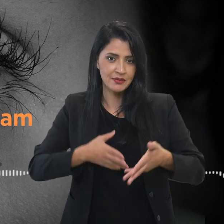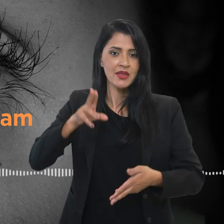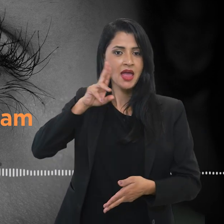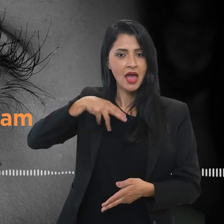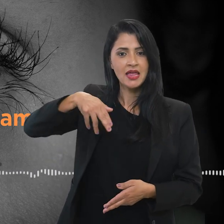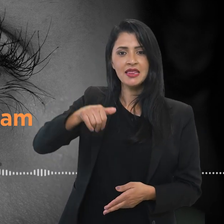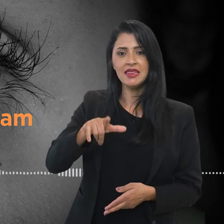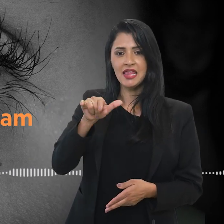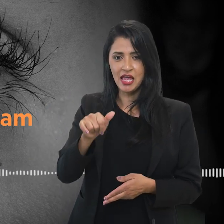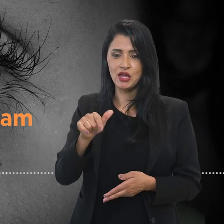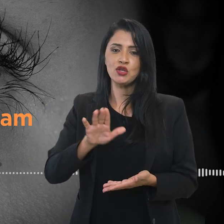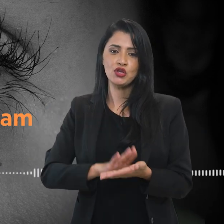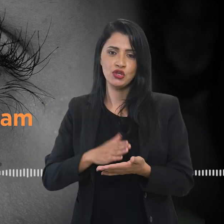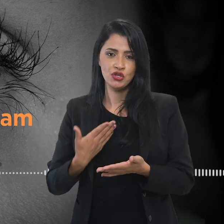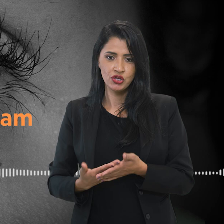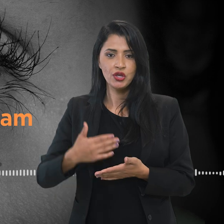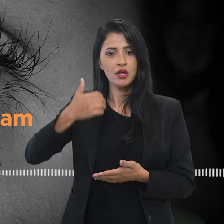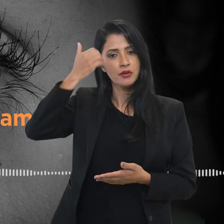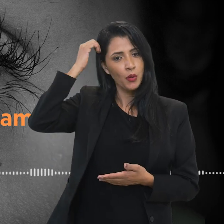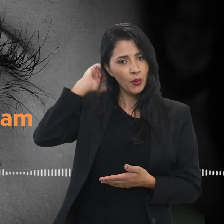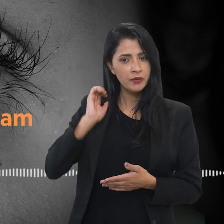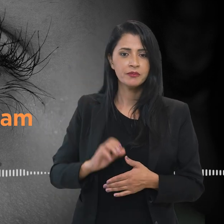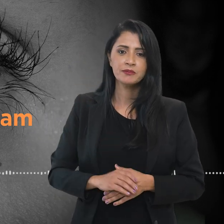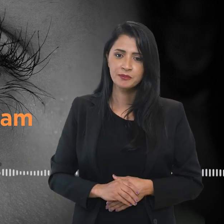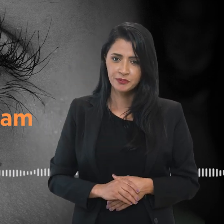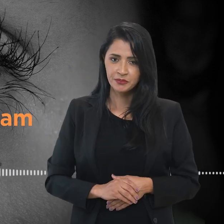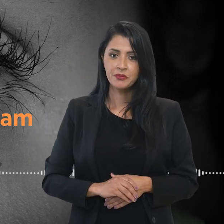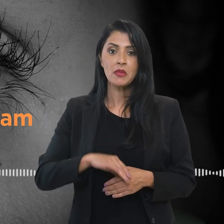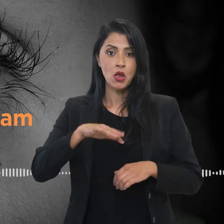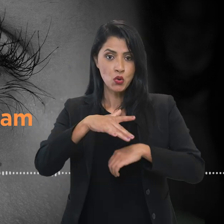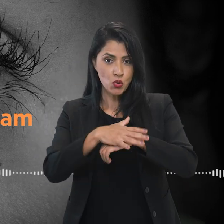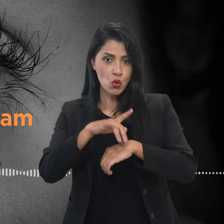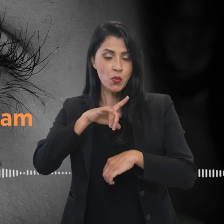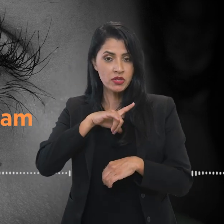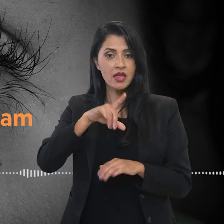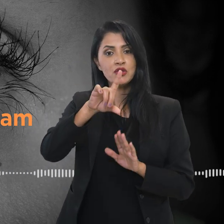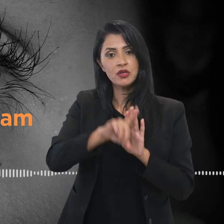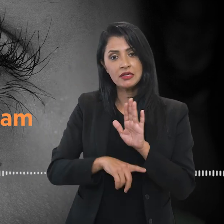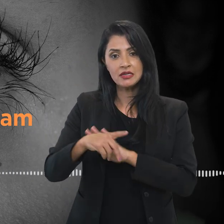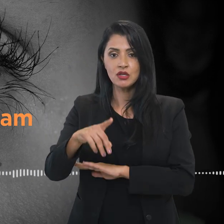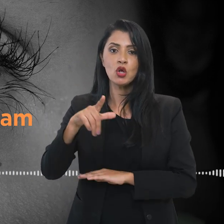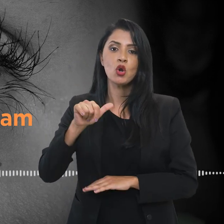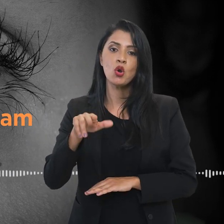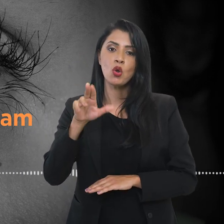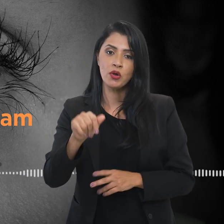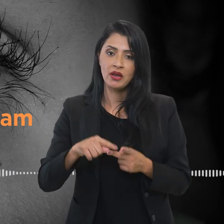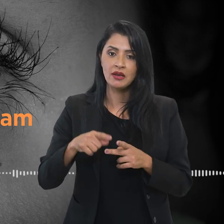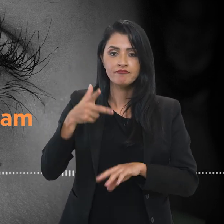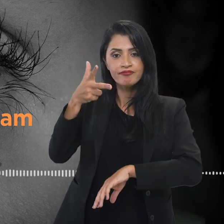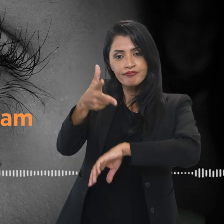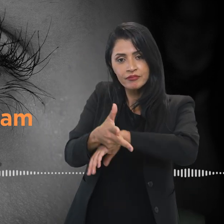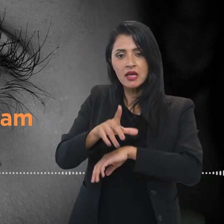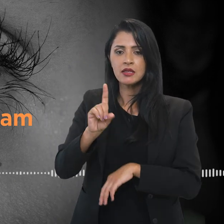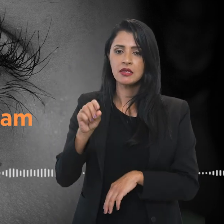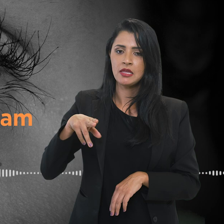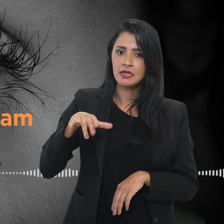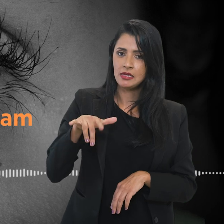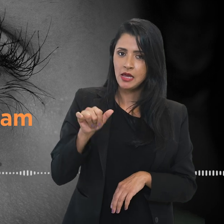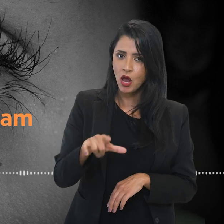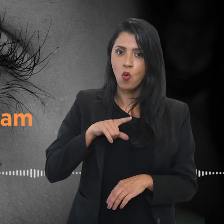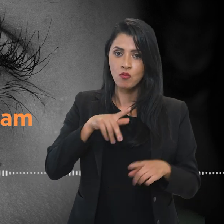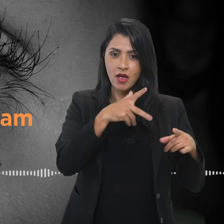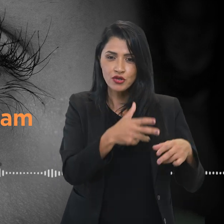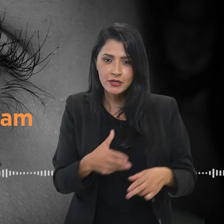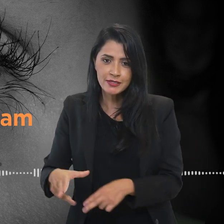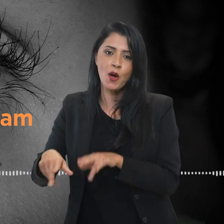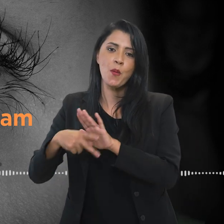de Caroline Ramos. A língua brasileira de sinais, Libras, é interpretada por Lohane Costa. YouTube tem a direção de vídeo de Lorena